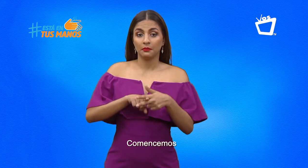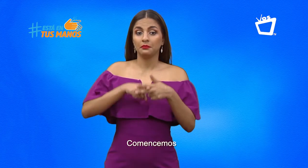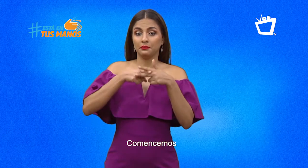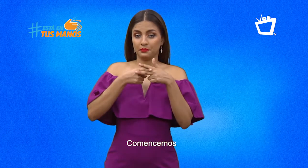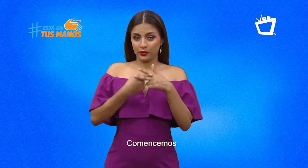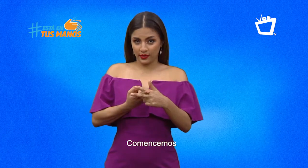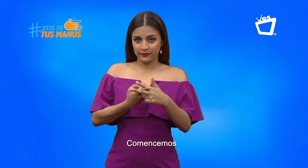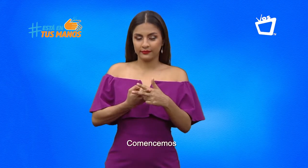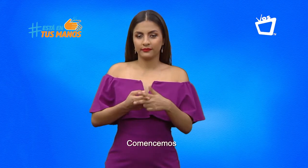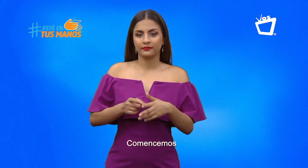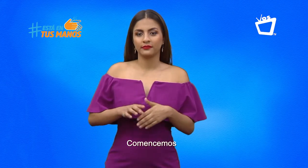comencemos